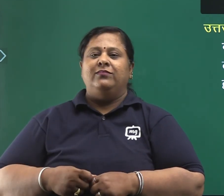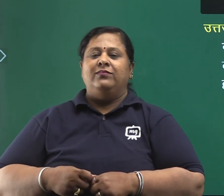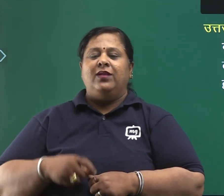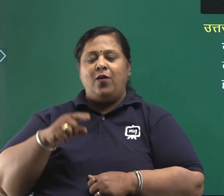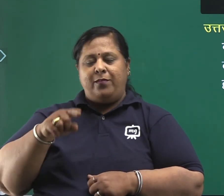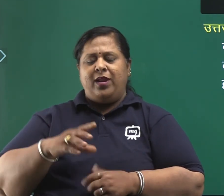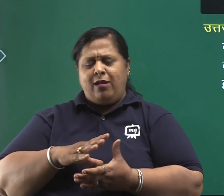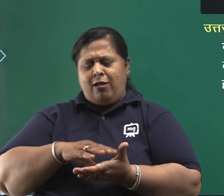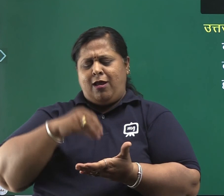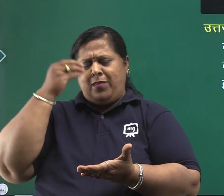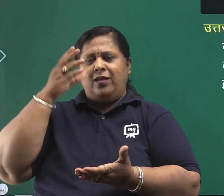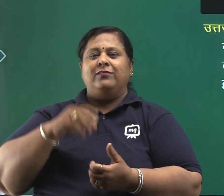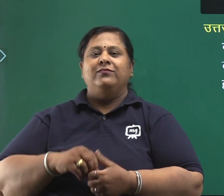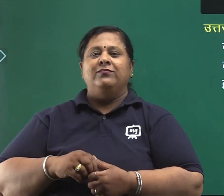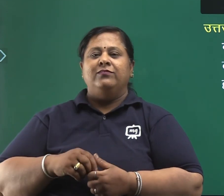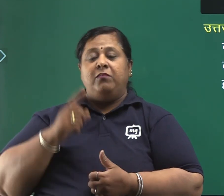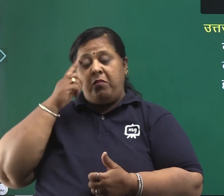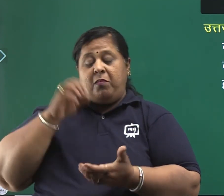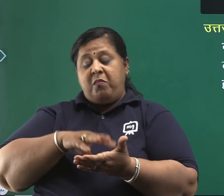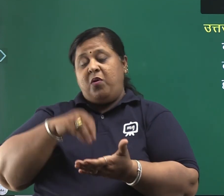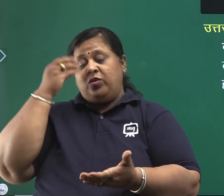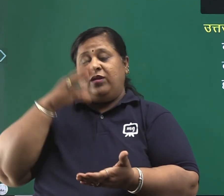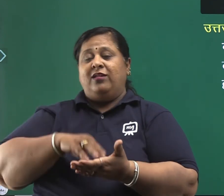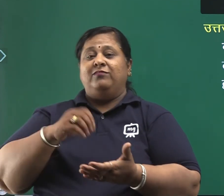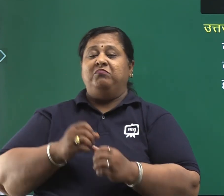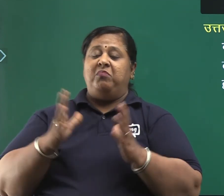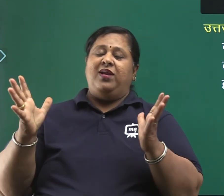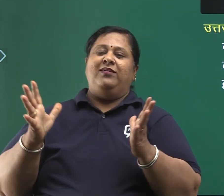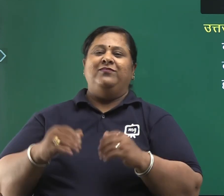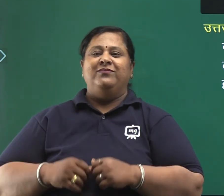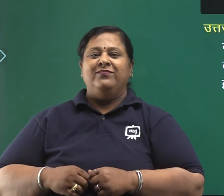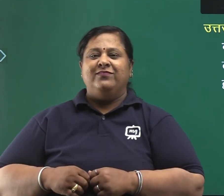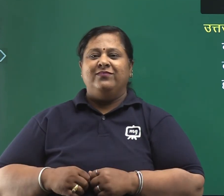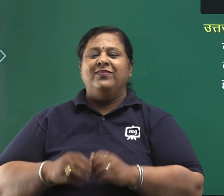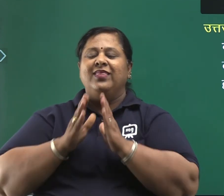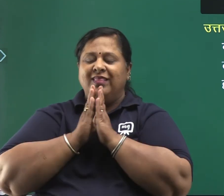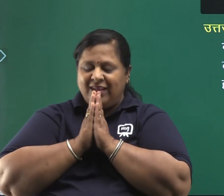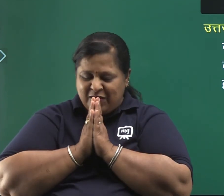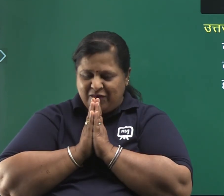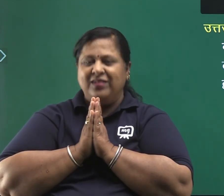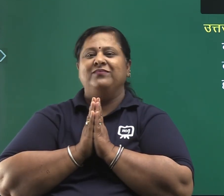और अपने ज्ञान में बढ़ोतरी करें। धन्यवाद।